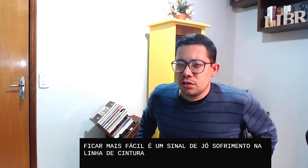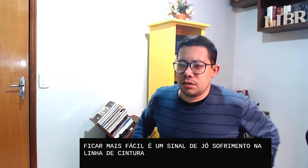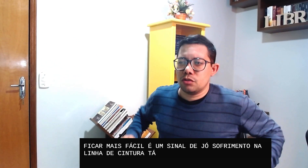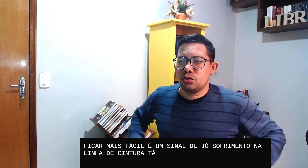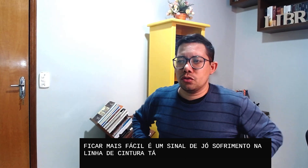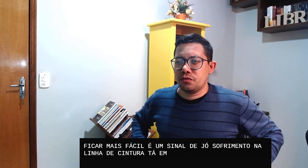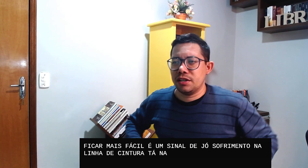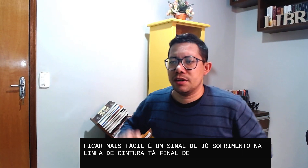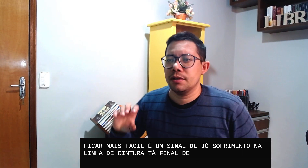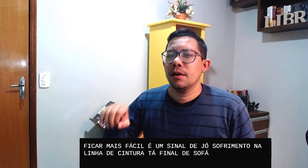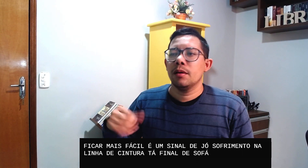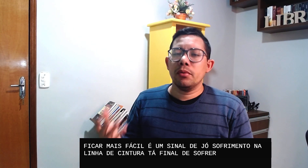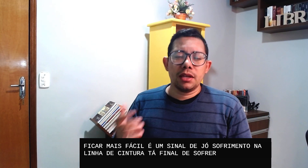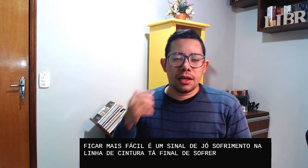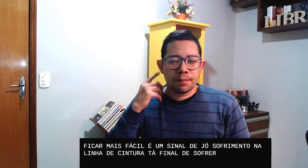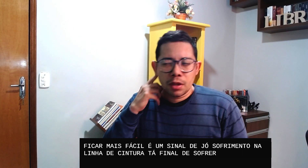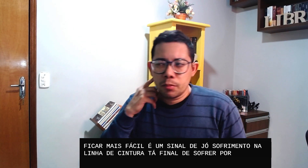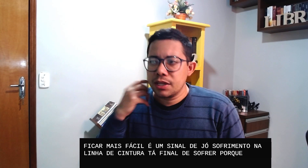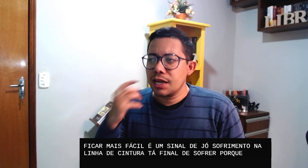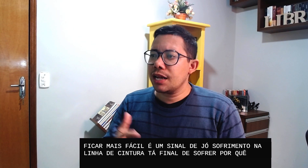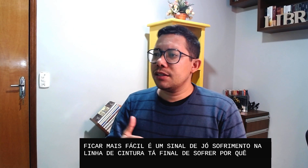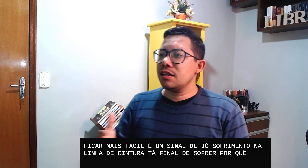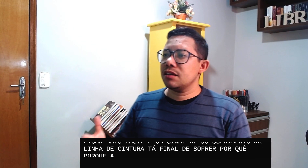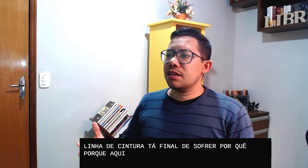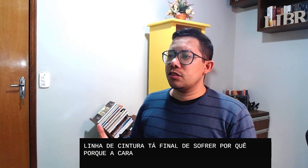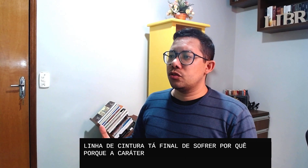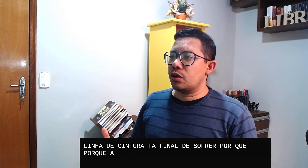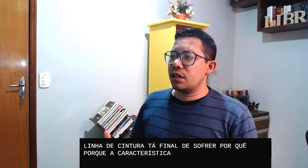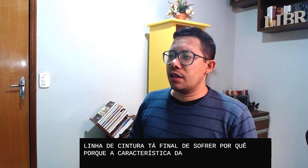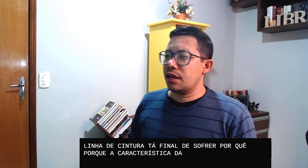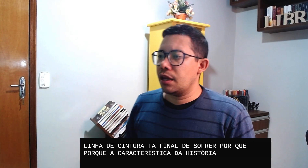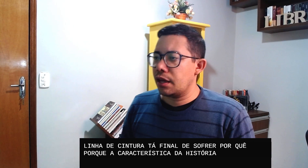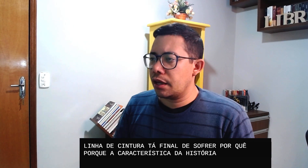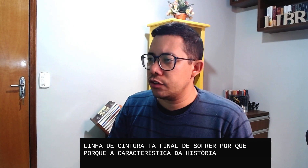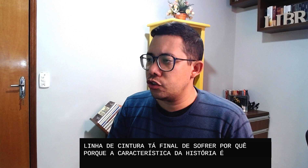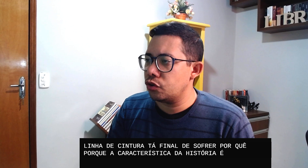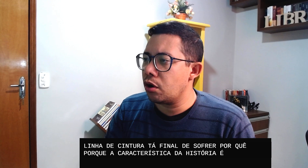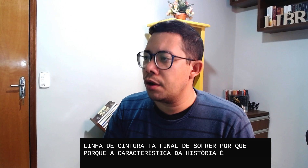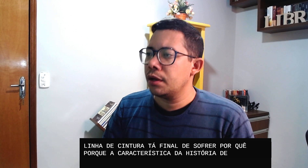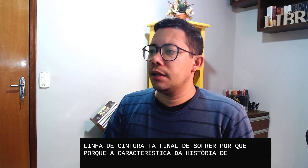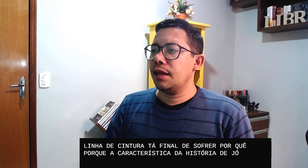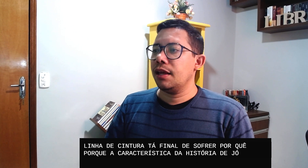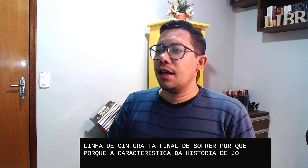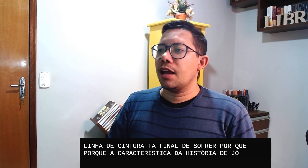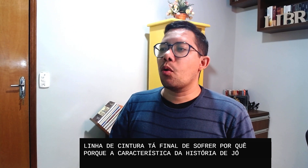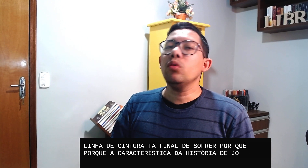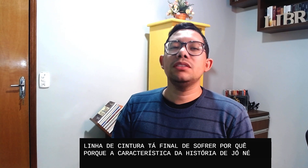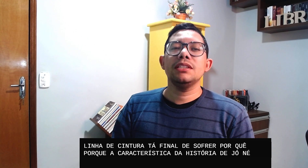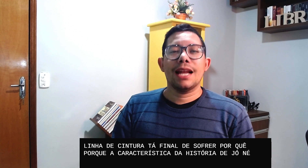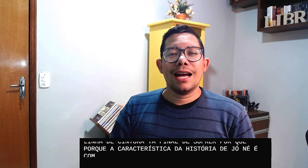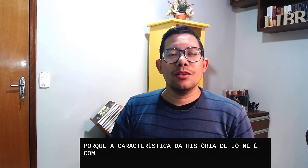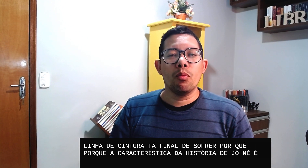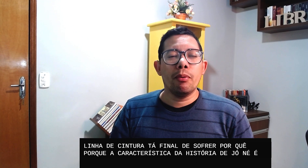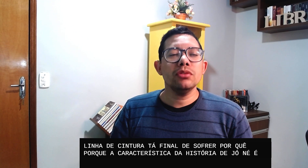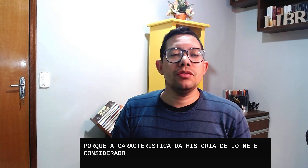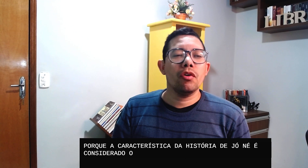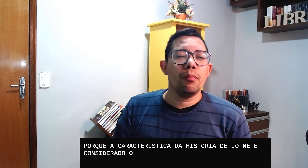sinal de sofrer. Por quê? Porque a característica da história de Jó, né, é considerado, ou possivelmente